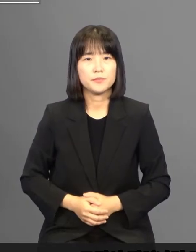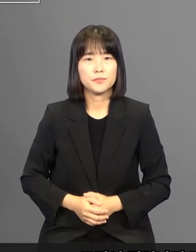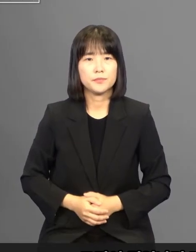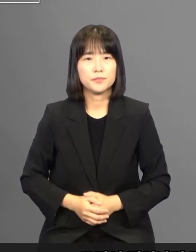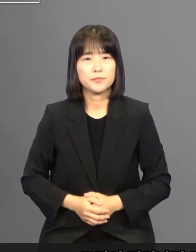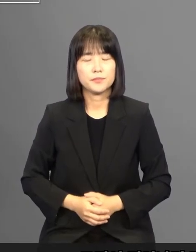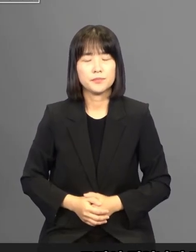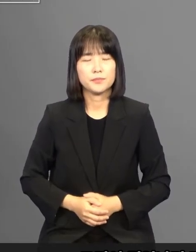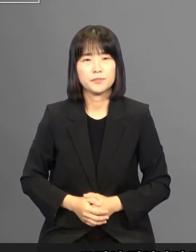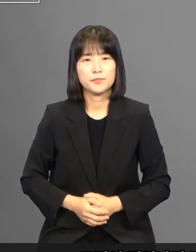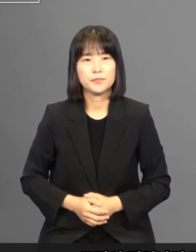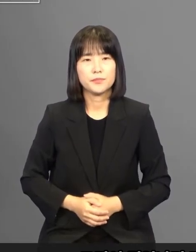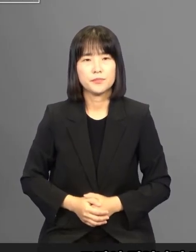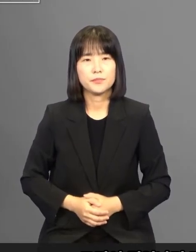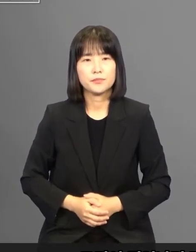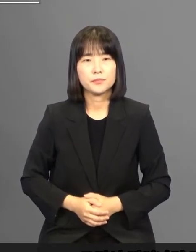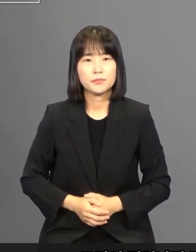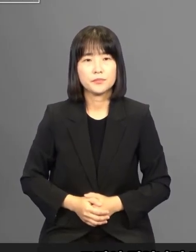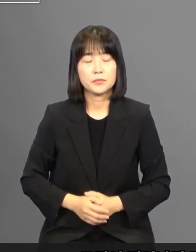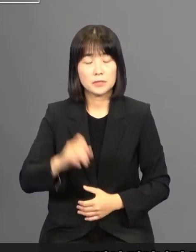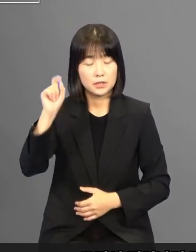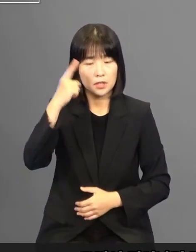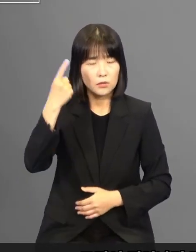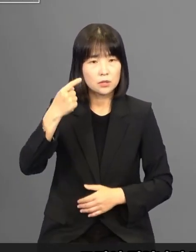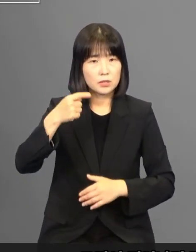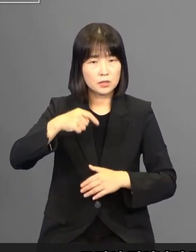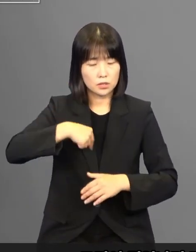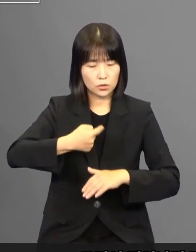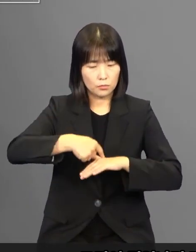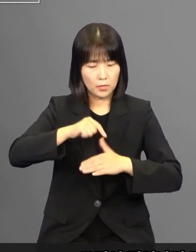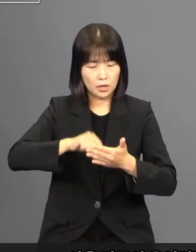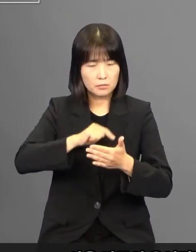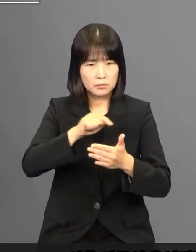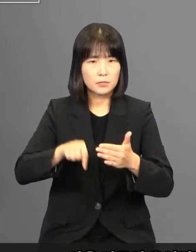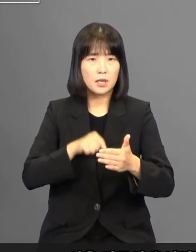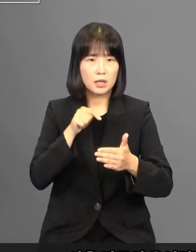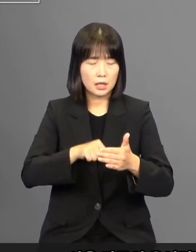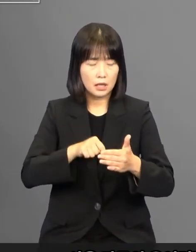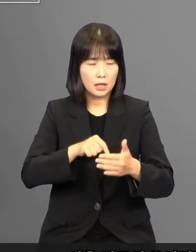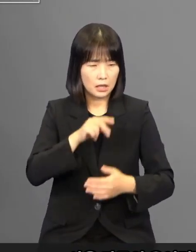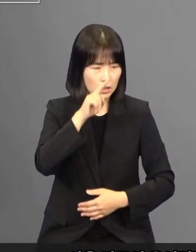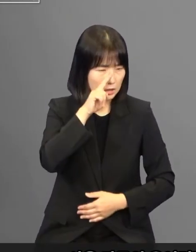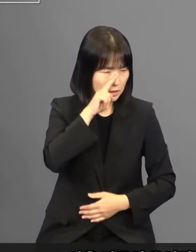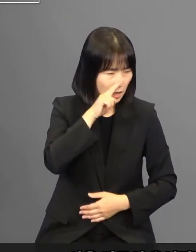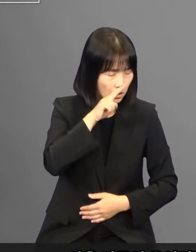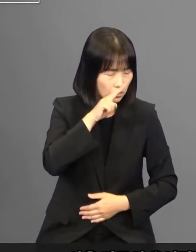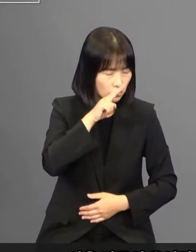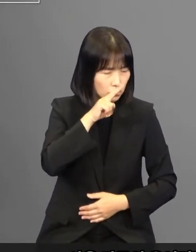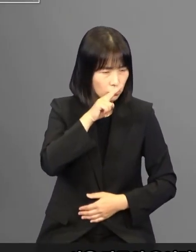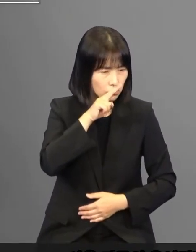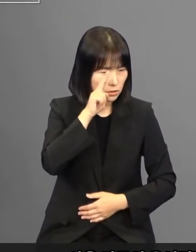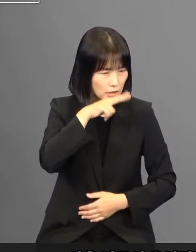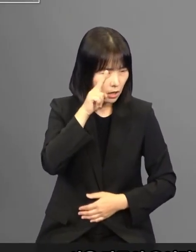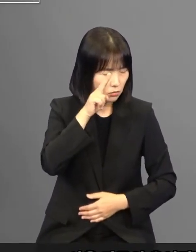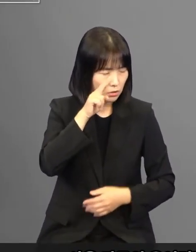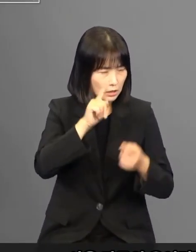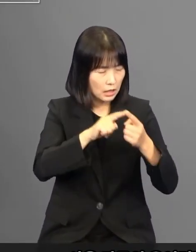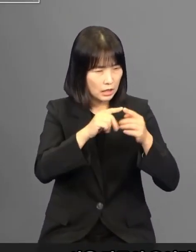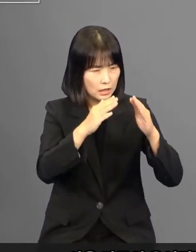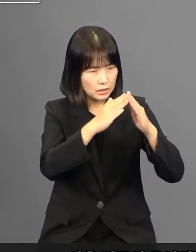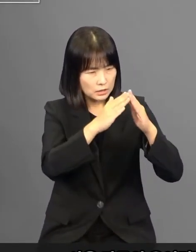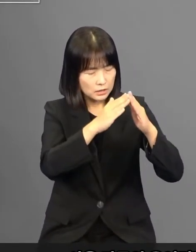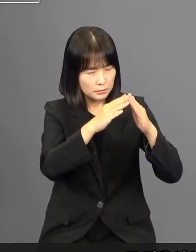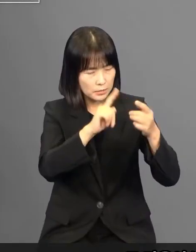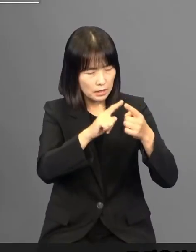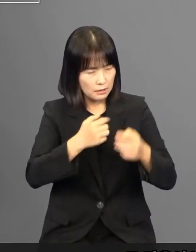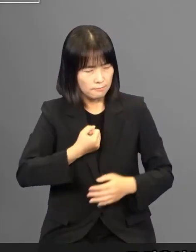그것이 뭐였냐면 다윗 자신의 마음속에 있었던 사울 가문의 응어리진 마음, 여전히